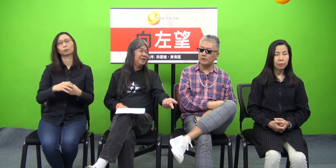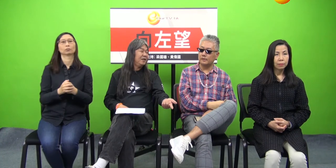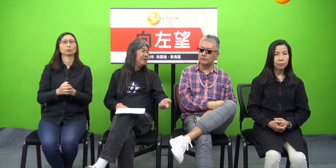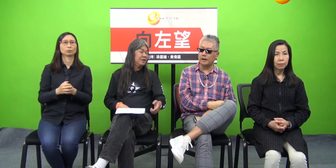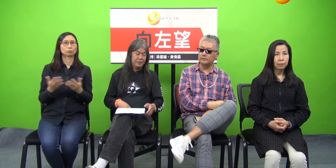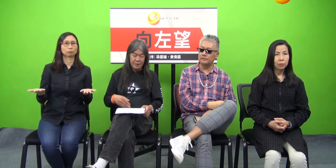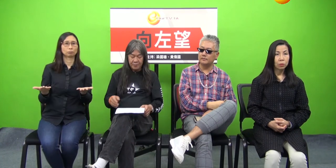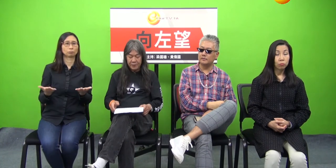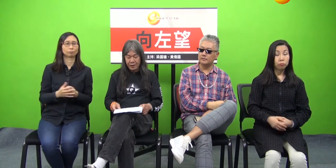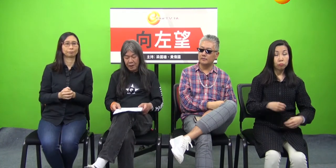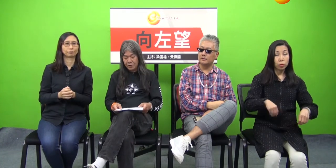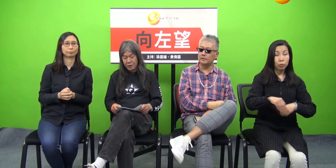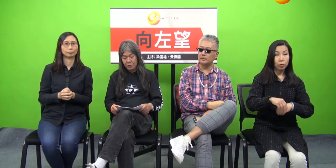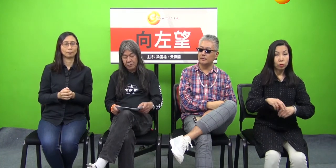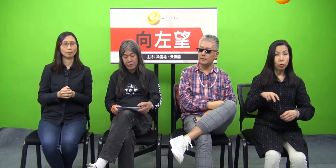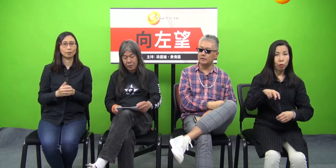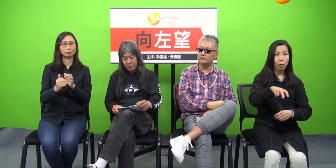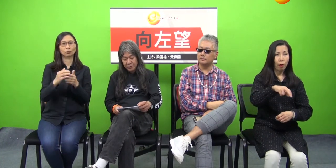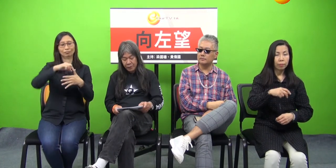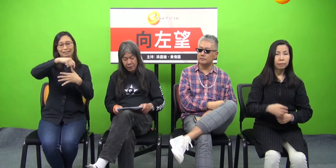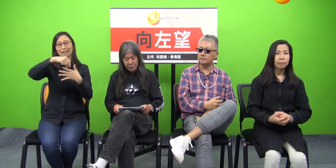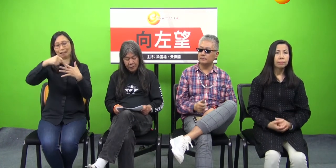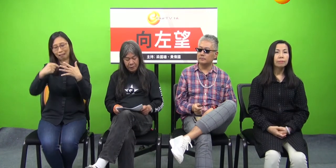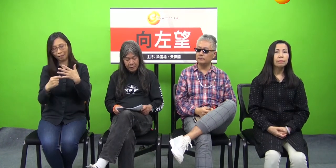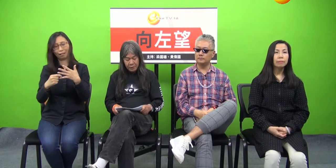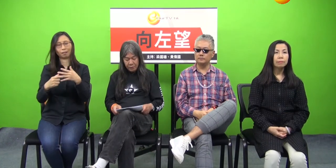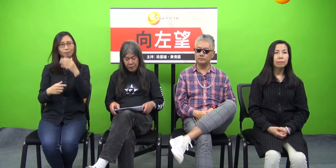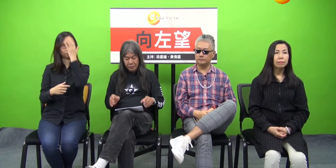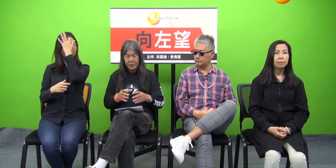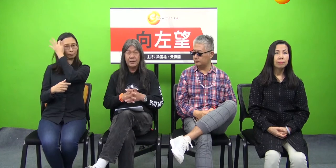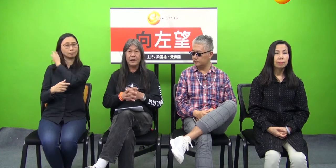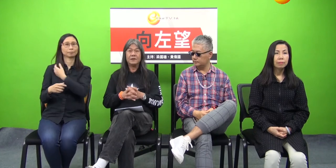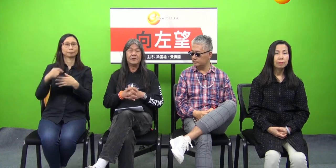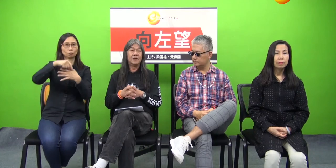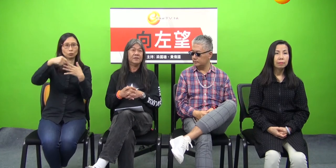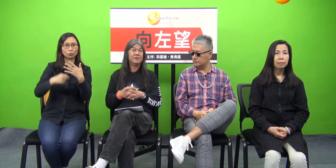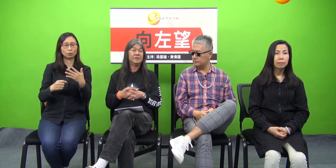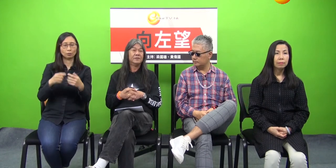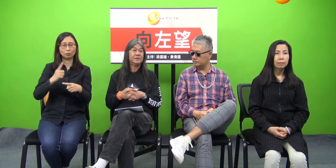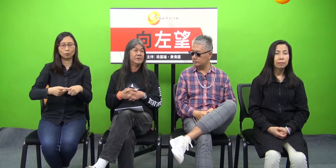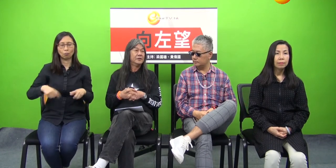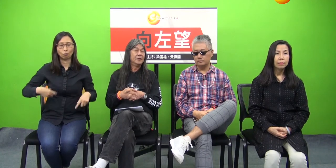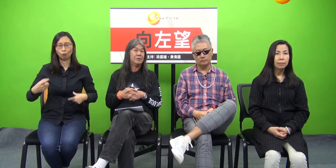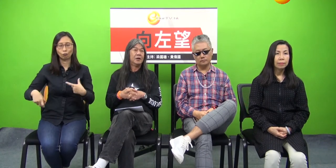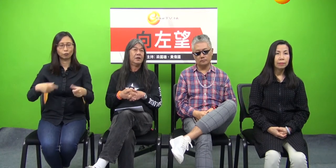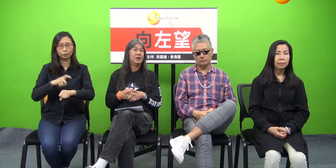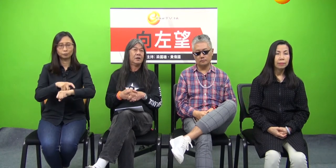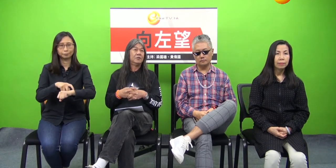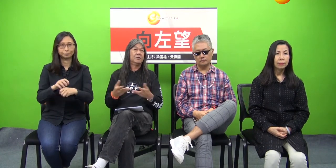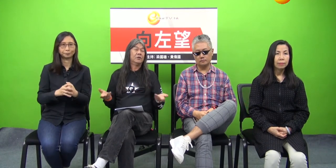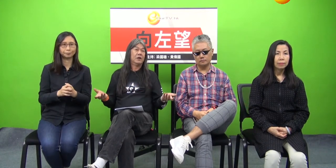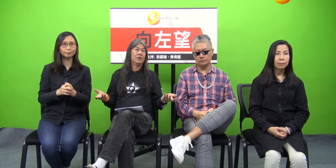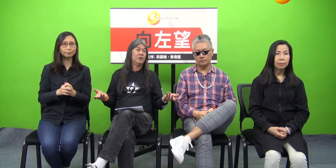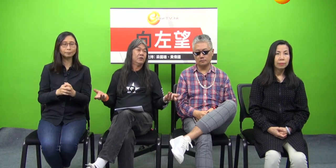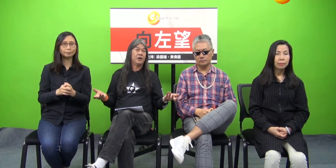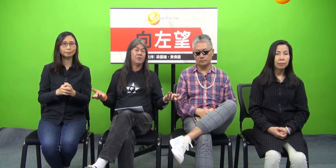调翻转头， 即系行转头咯。咩王健呢个咁嘅，王健民真系嘥时间，系咪？咁好